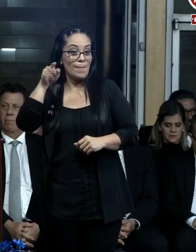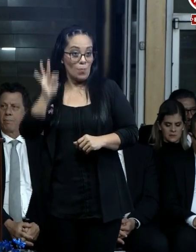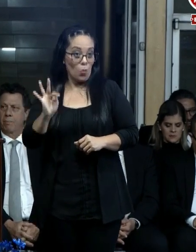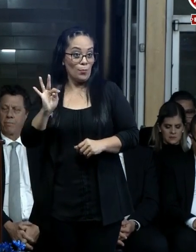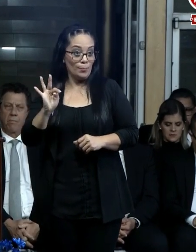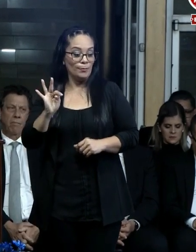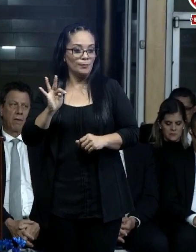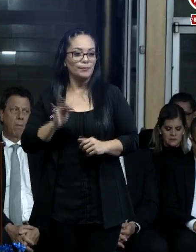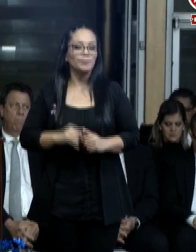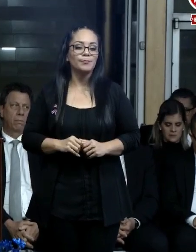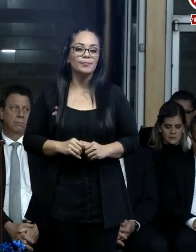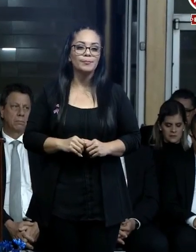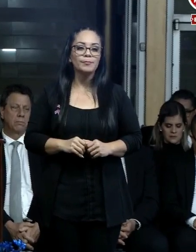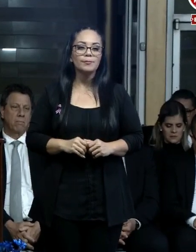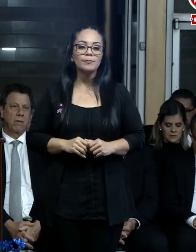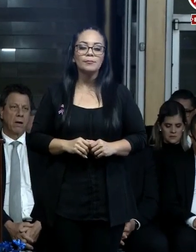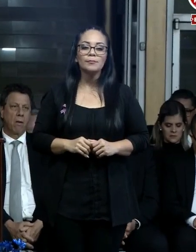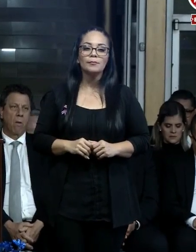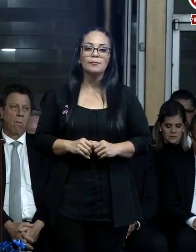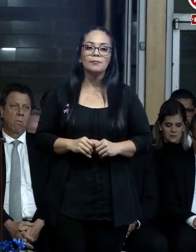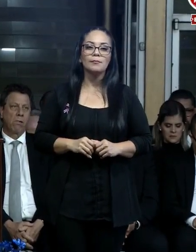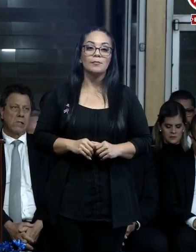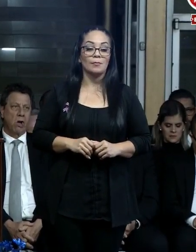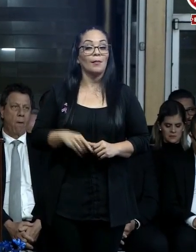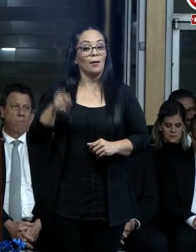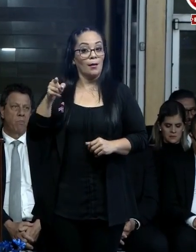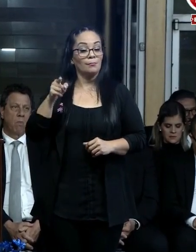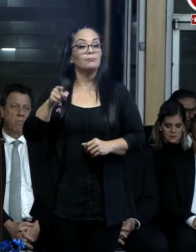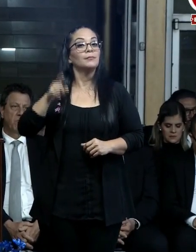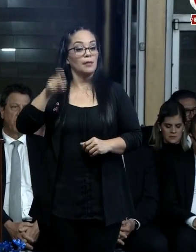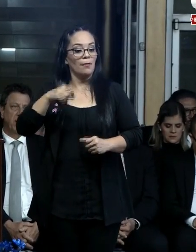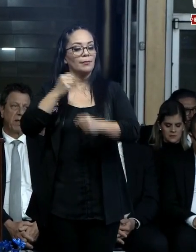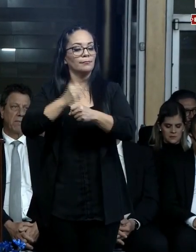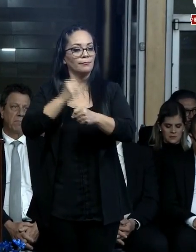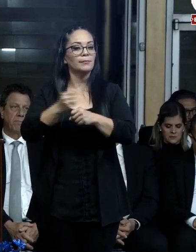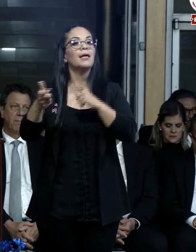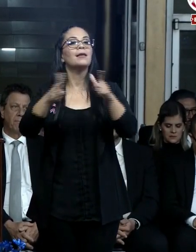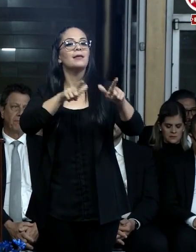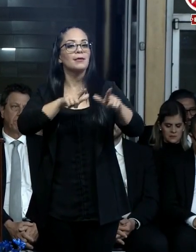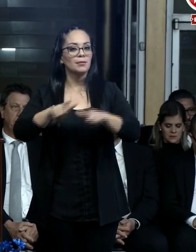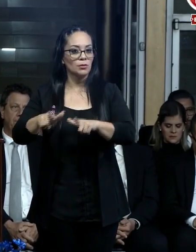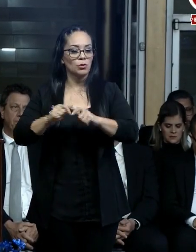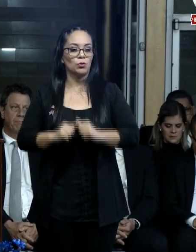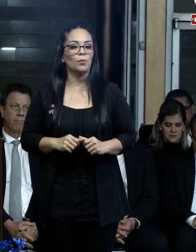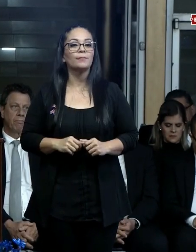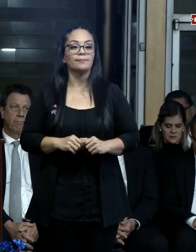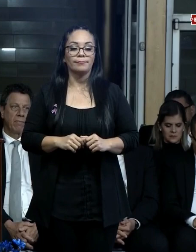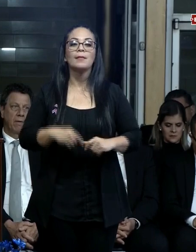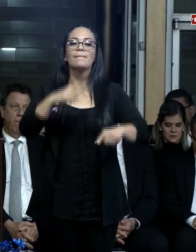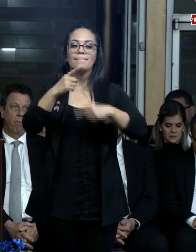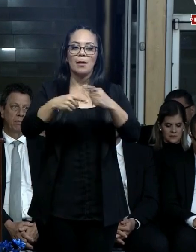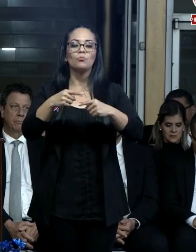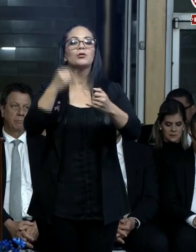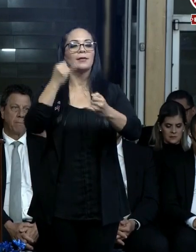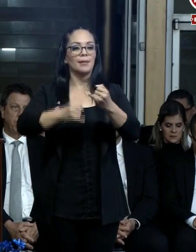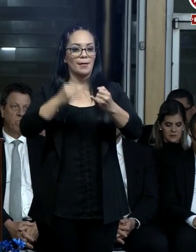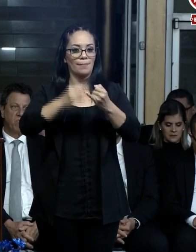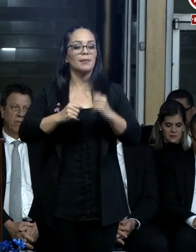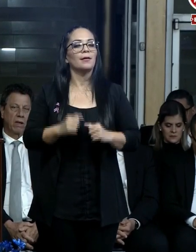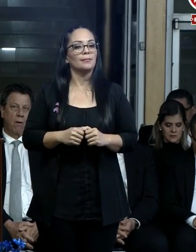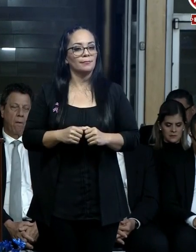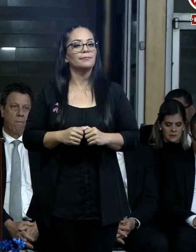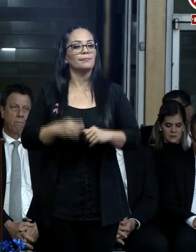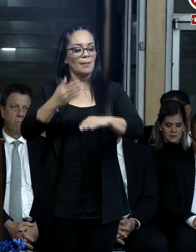y Transportes para que esa obra esté lista y de hecho la vamos a terminar